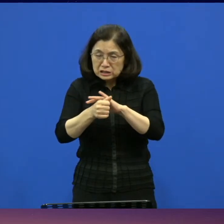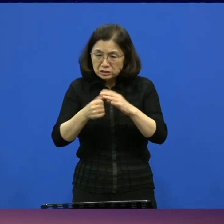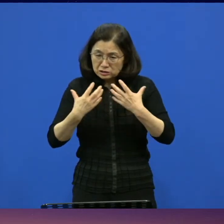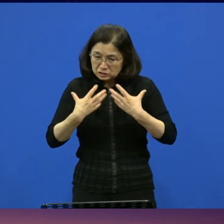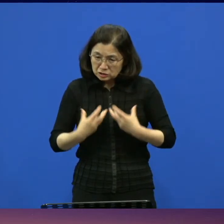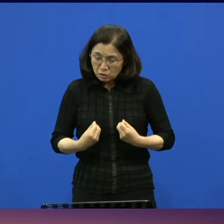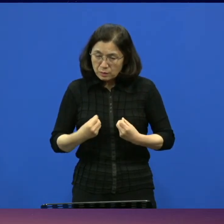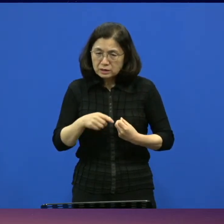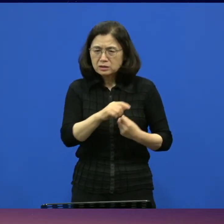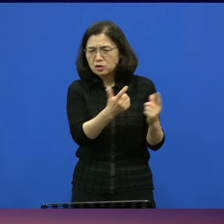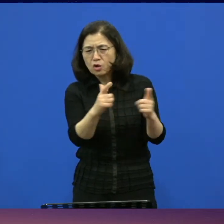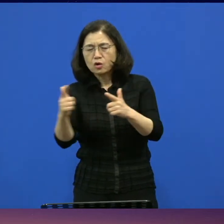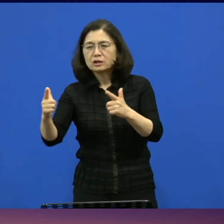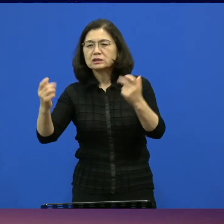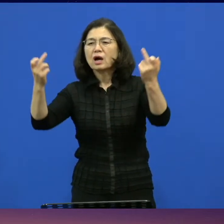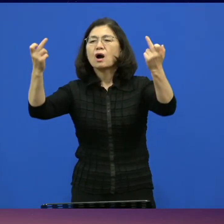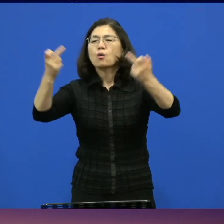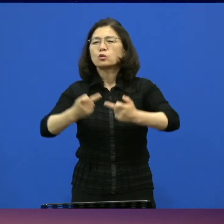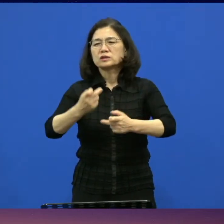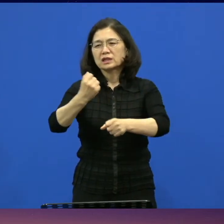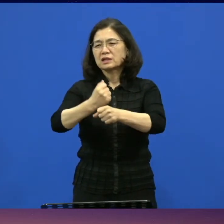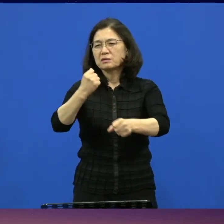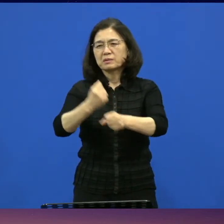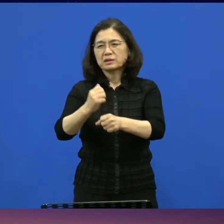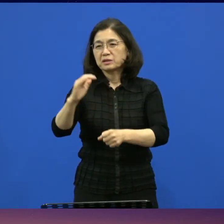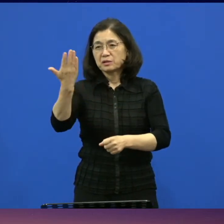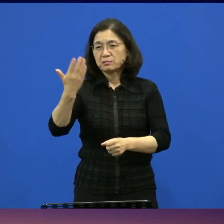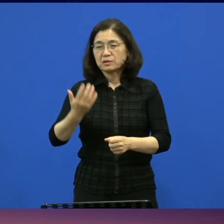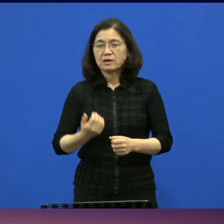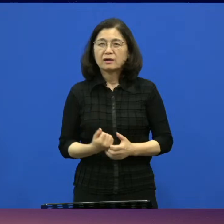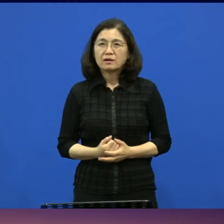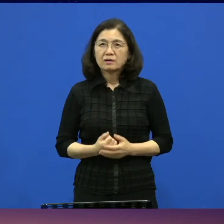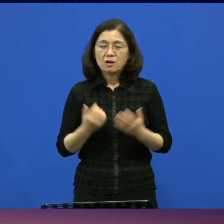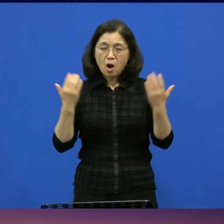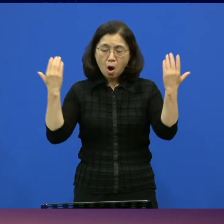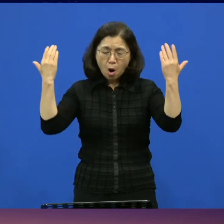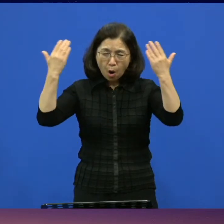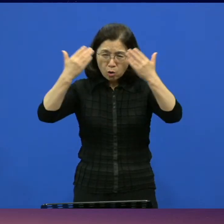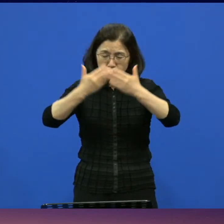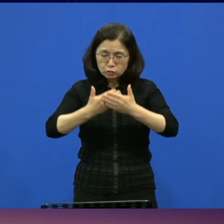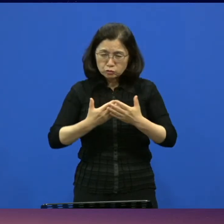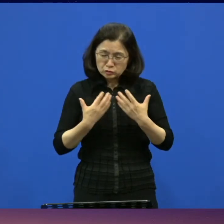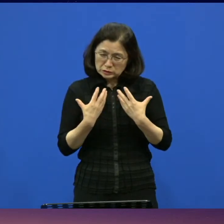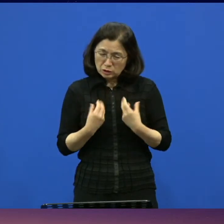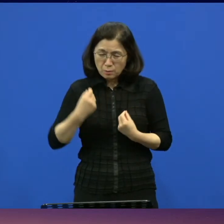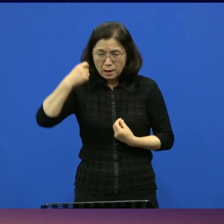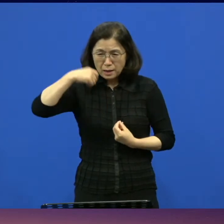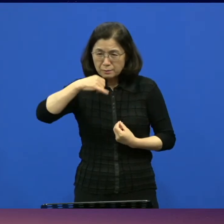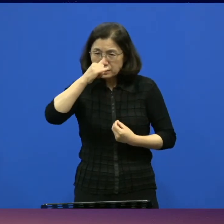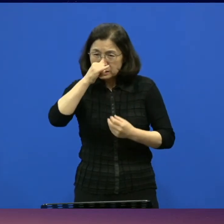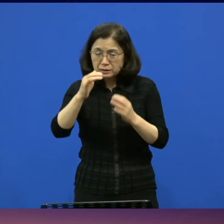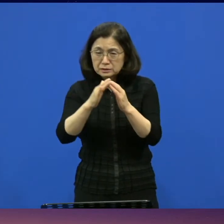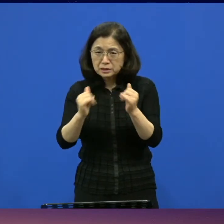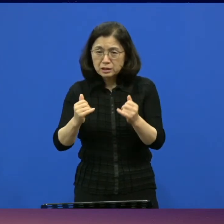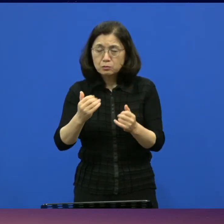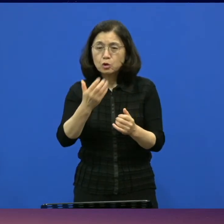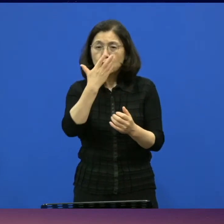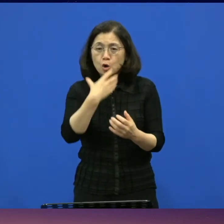이런 이 골짜기가 있는 사람들은요 축복을 받아들이지 못해요. 여러분 축복성을 부를 때도 고개를 푹 숙이고 있는